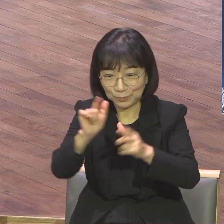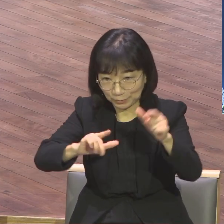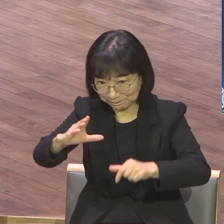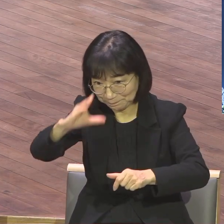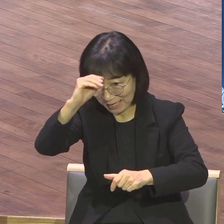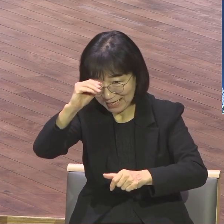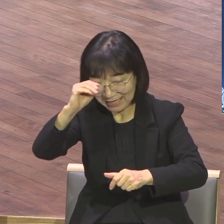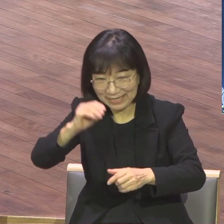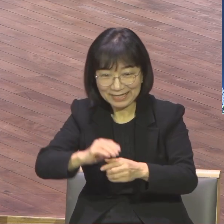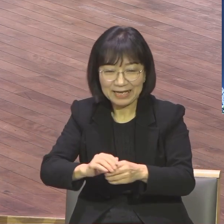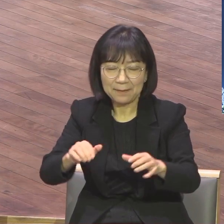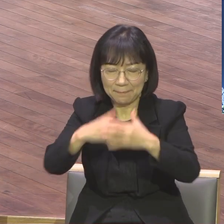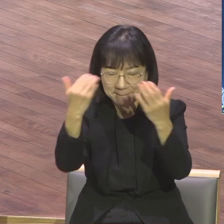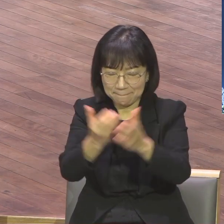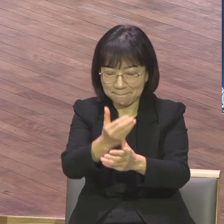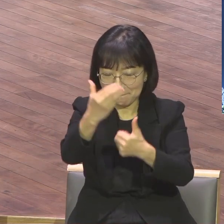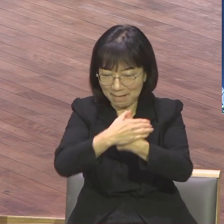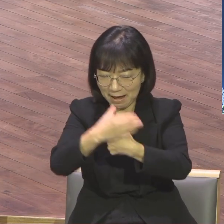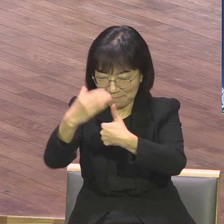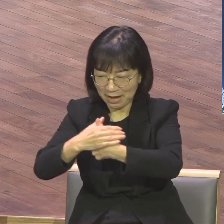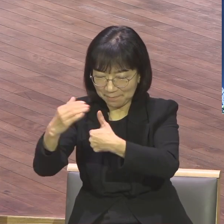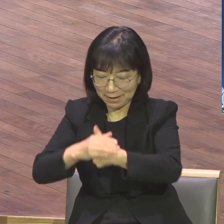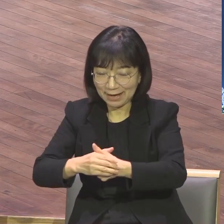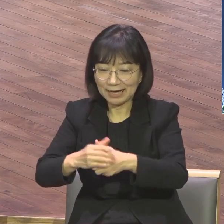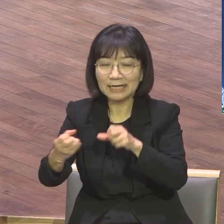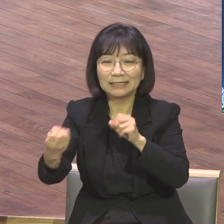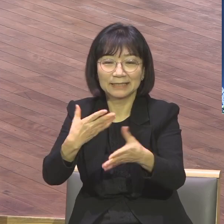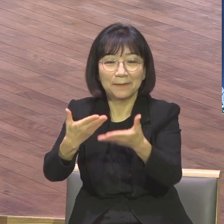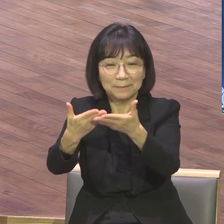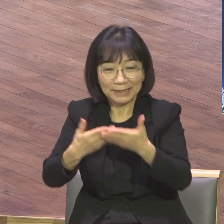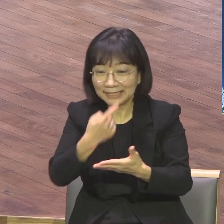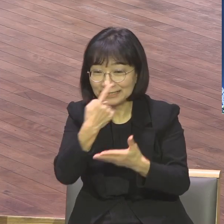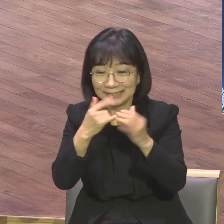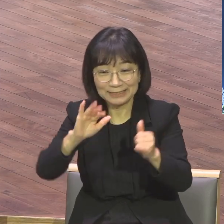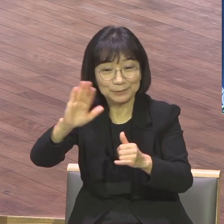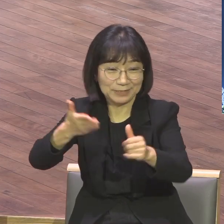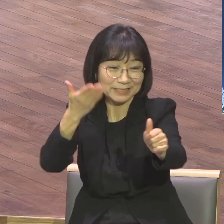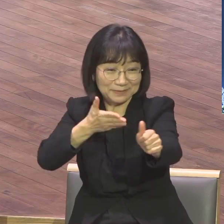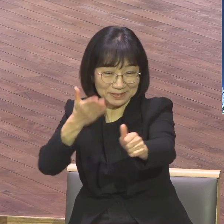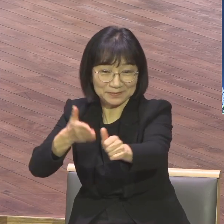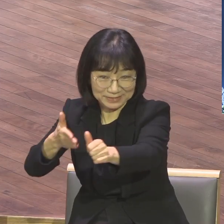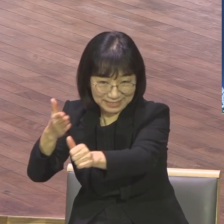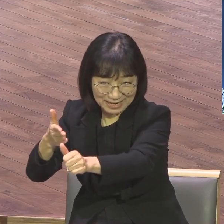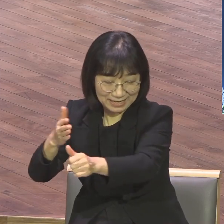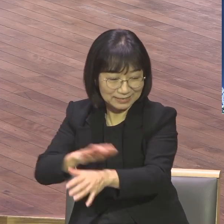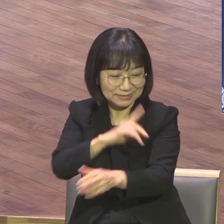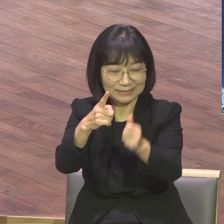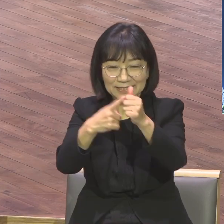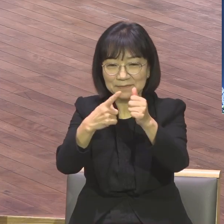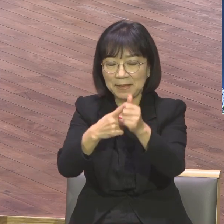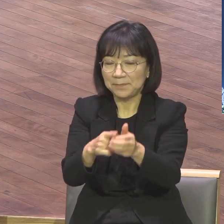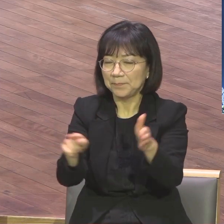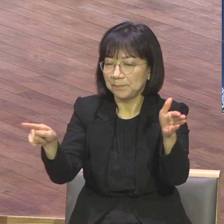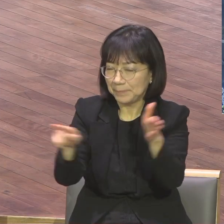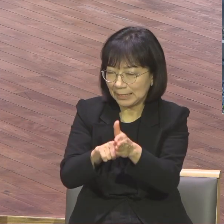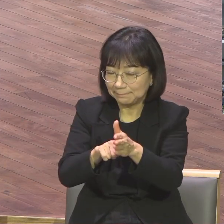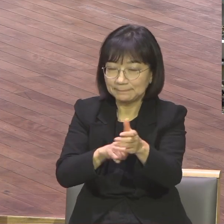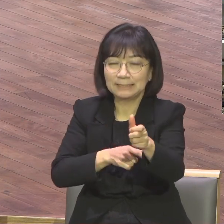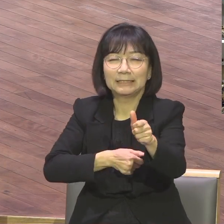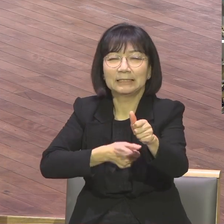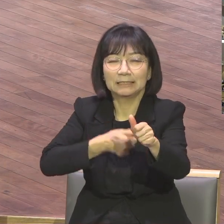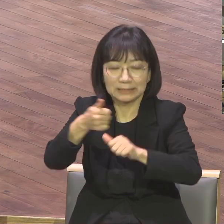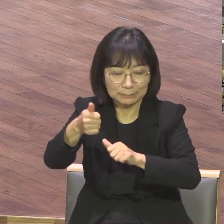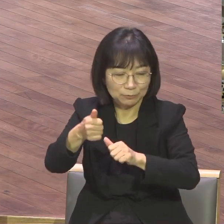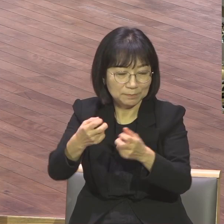정인들 되시기를 주의 이름으로 축복합니다. 그럼 첫째로 믿음의 승부수입니다. 1, 2절 봅니다. 수일